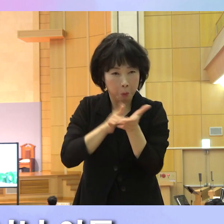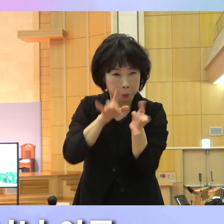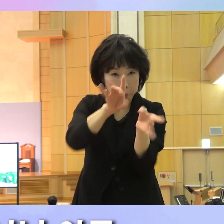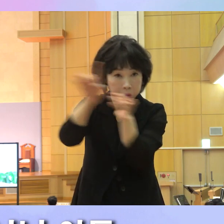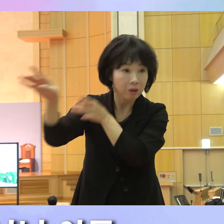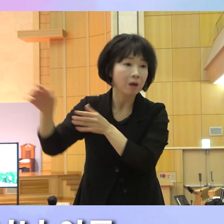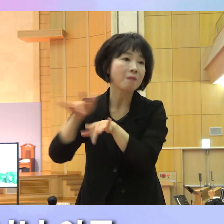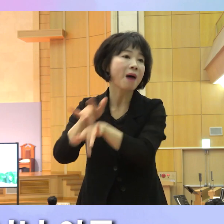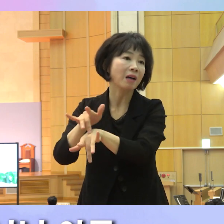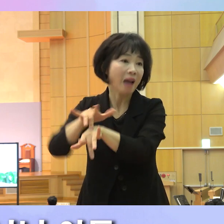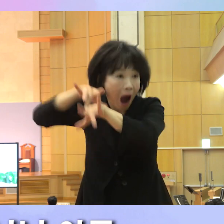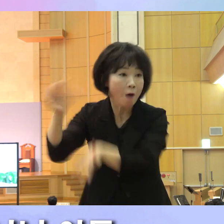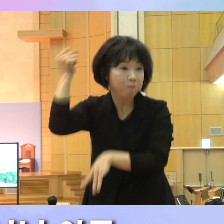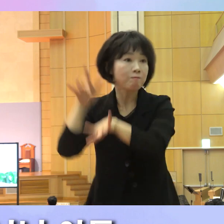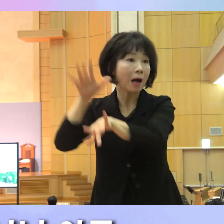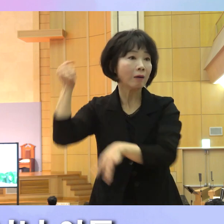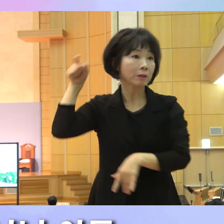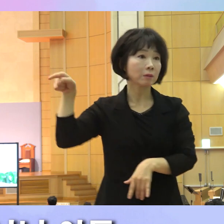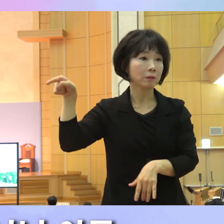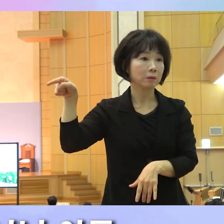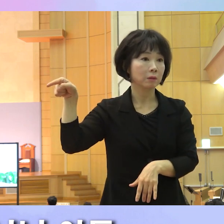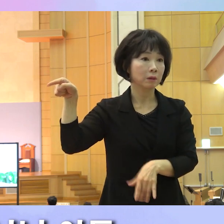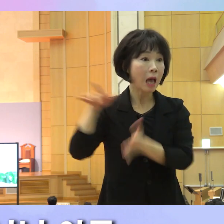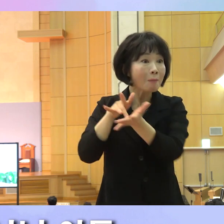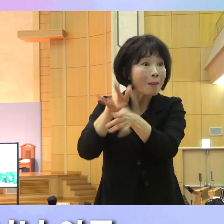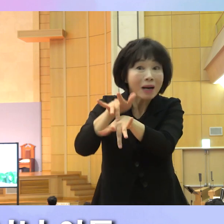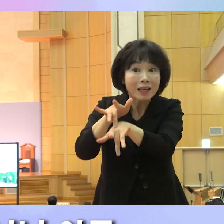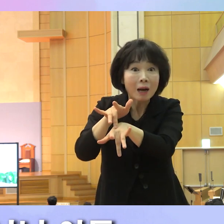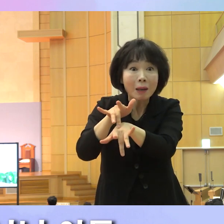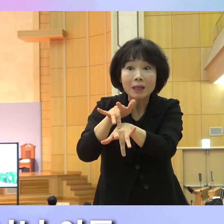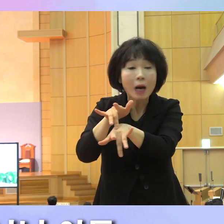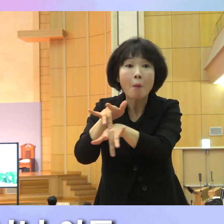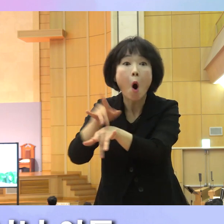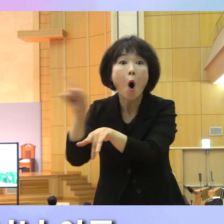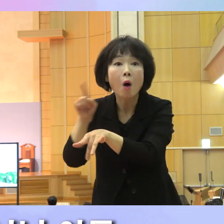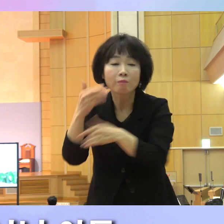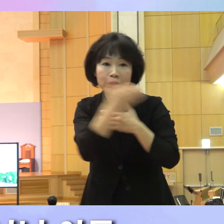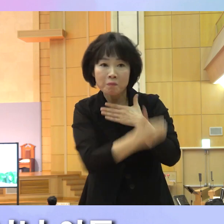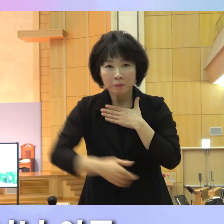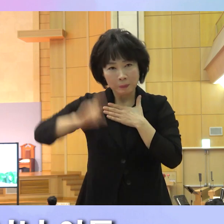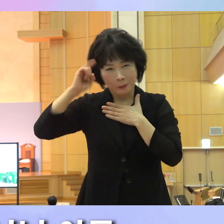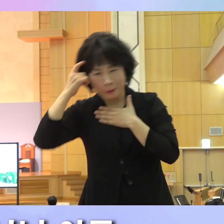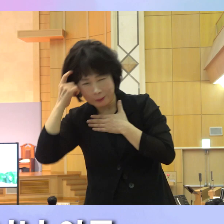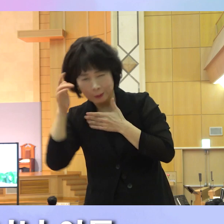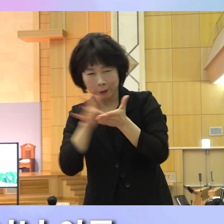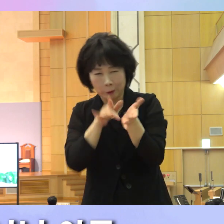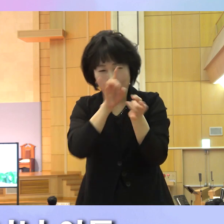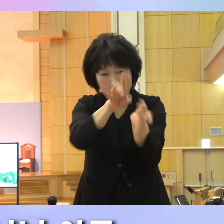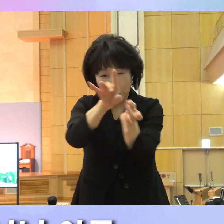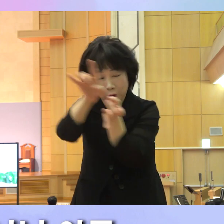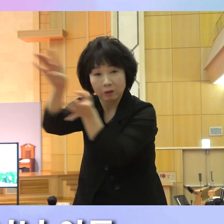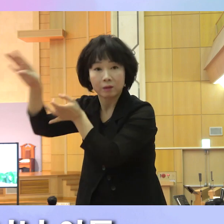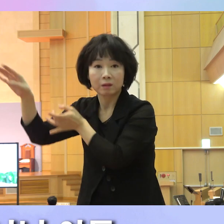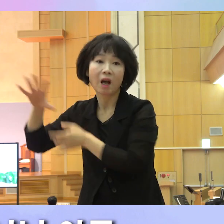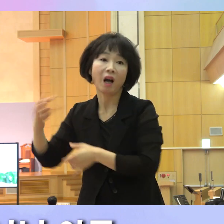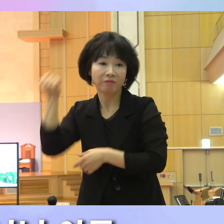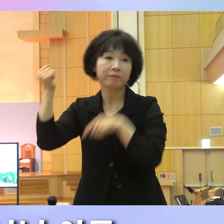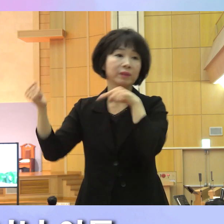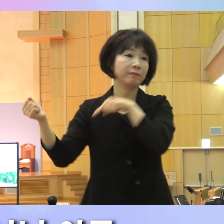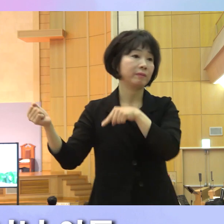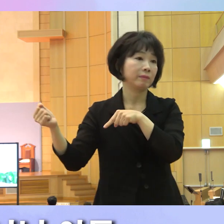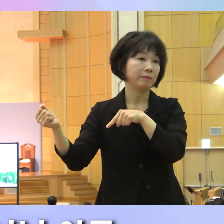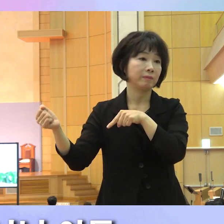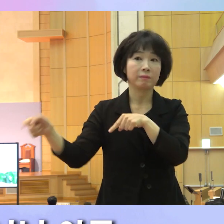생각하고 육신적으로 살게 해가지고 결과적으로 망하게 하는 것이 마귀의 역사입니다. 그러나 하나님은 어떤 경우에도